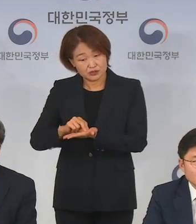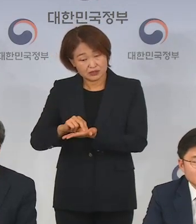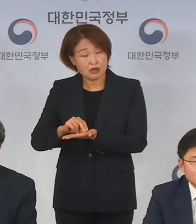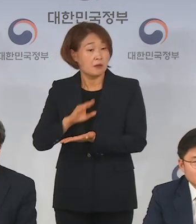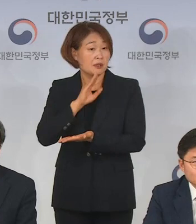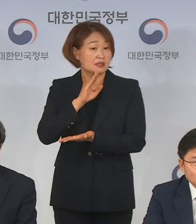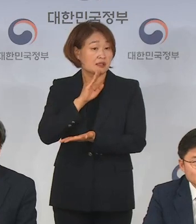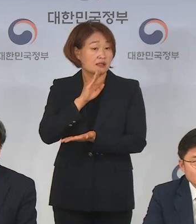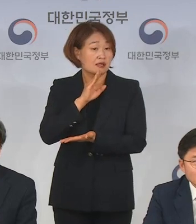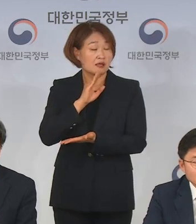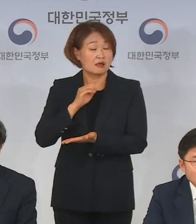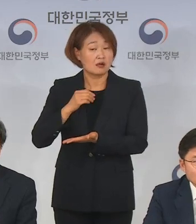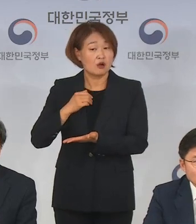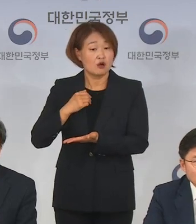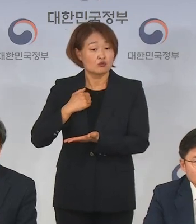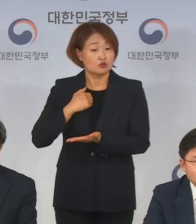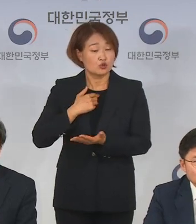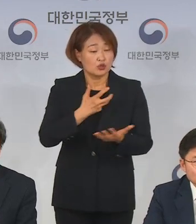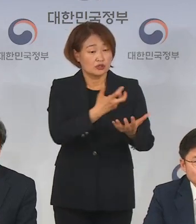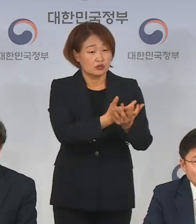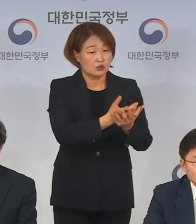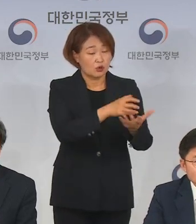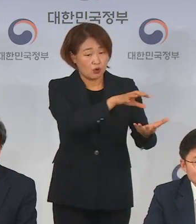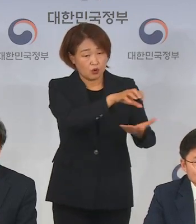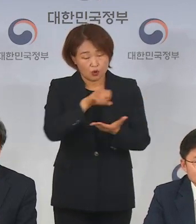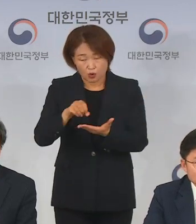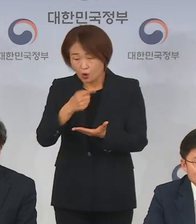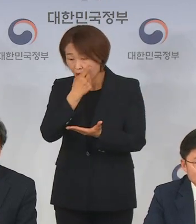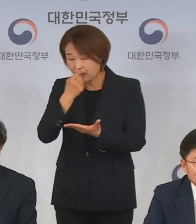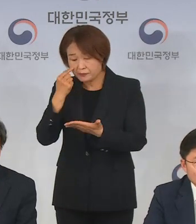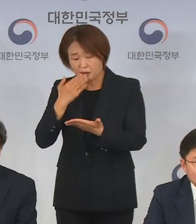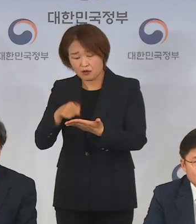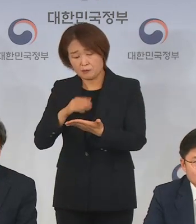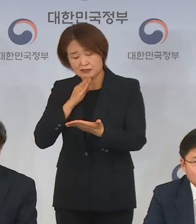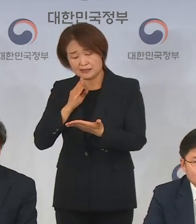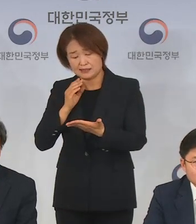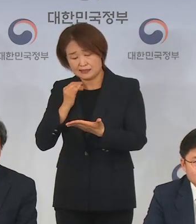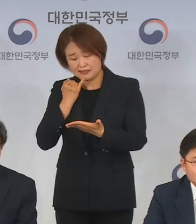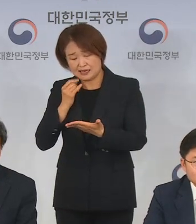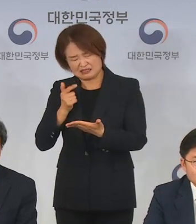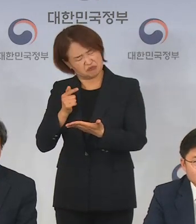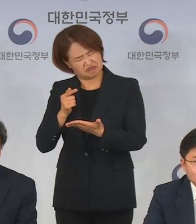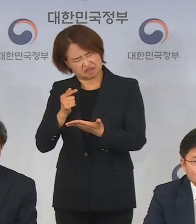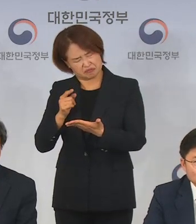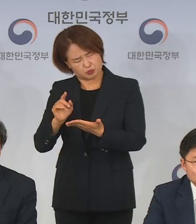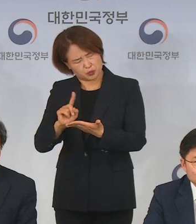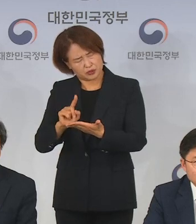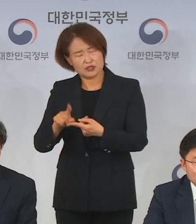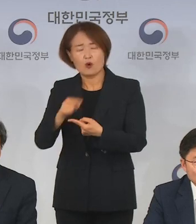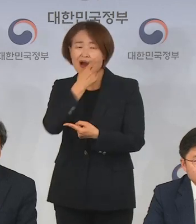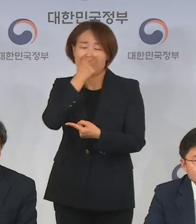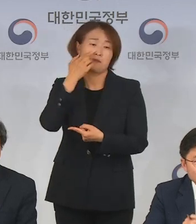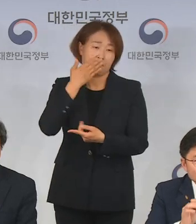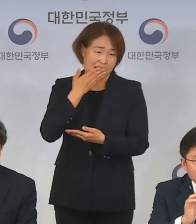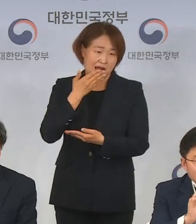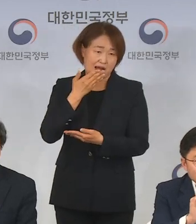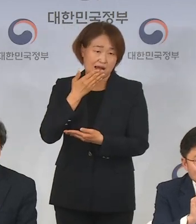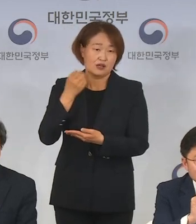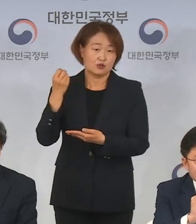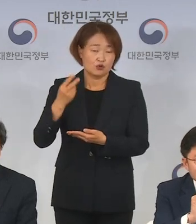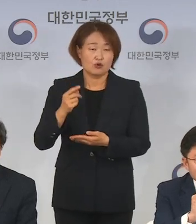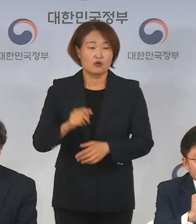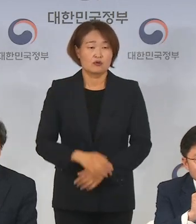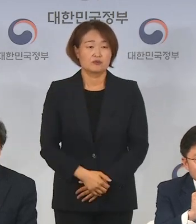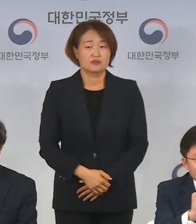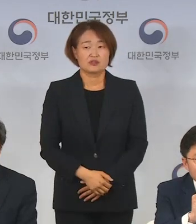당연히 적정한 데이터라고 하는 부분을 확인할 수도 있을 거고요. 신뢰성에 대한 부분에 본질적인 문제가